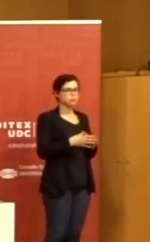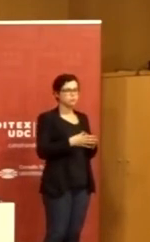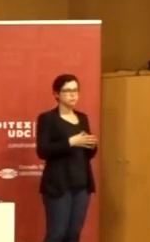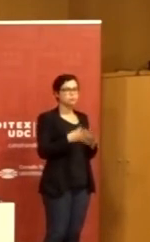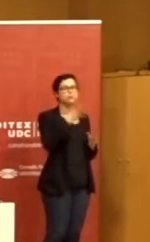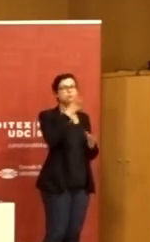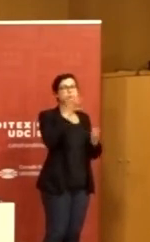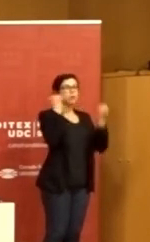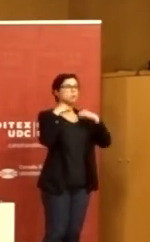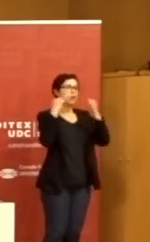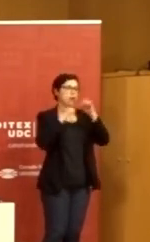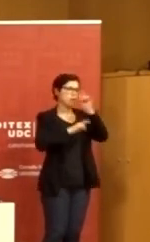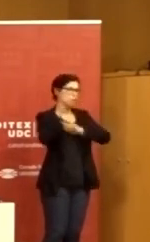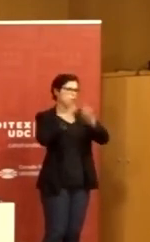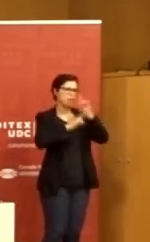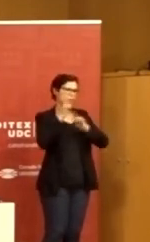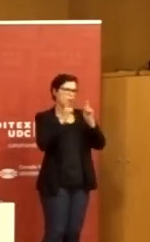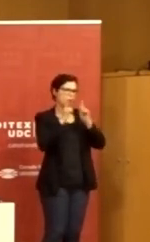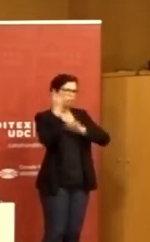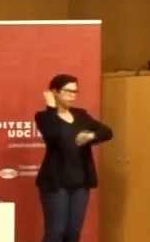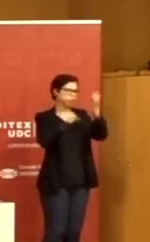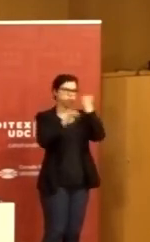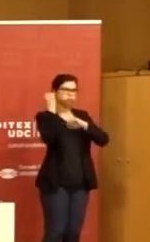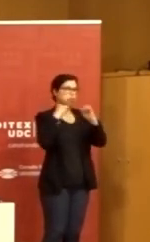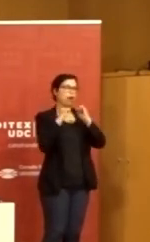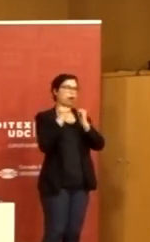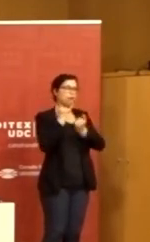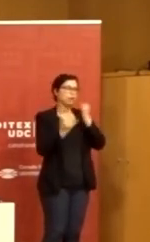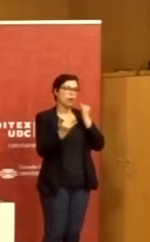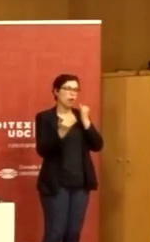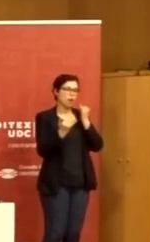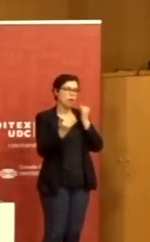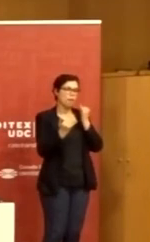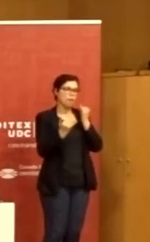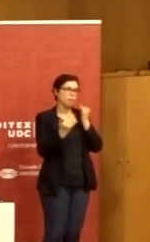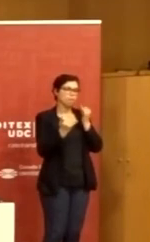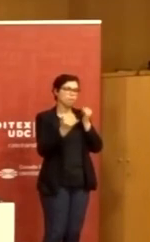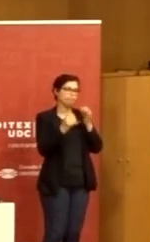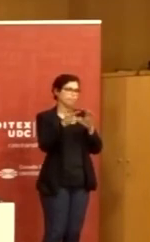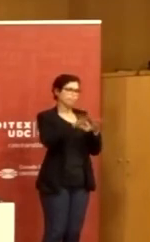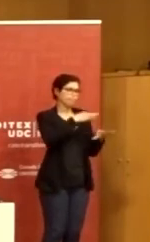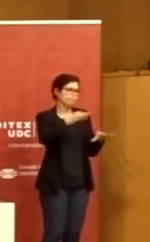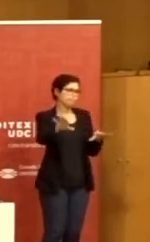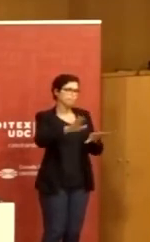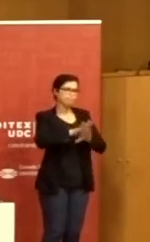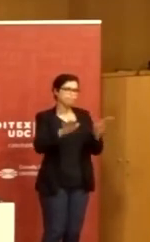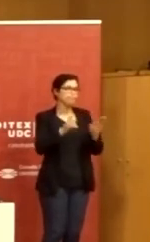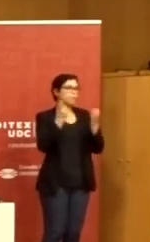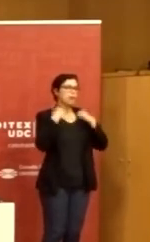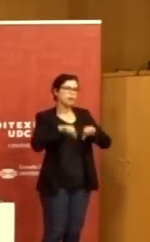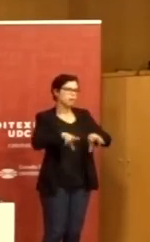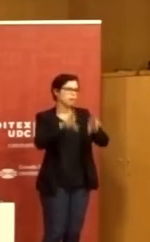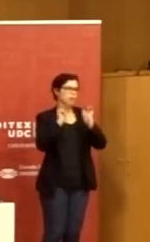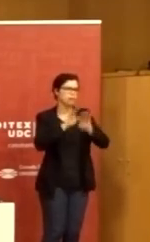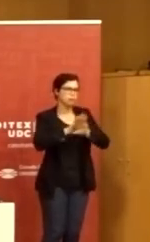en las prácticas, de problemas de conducta en las prácticas, y por eso hubo que concluir anticipadamente las prácticas y no se graduaron. Eso